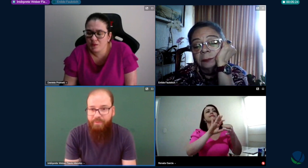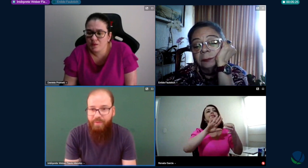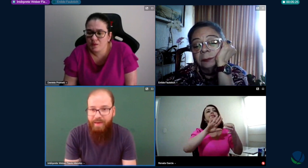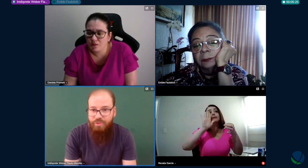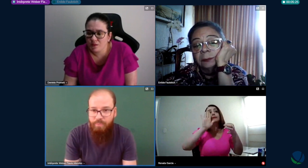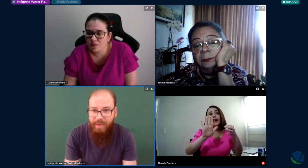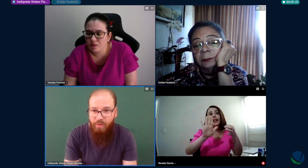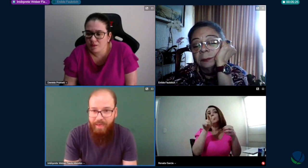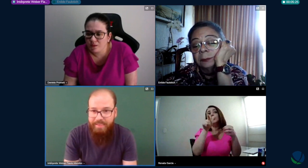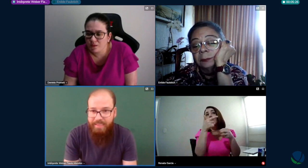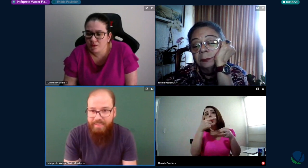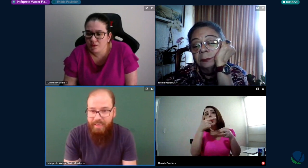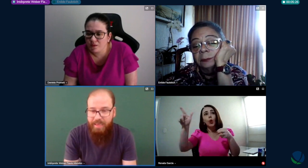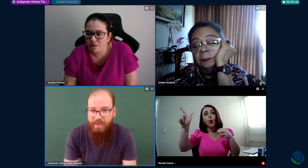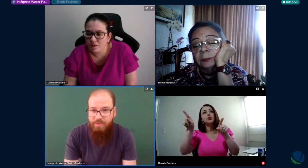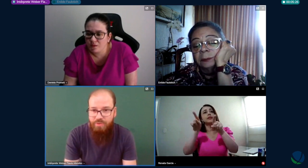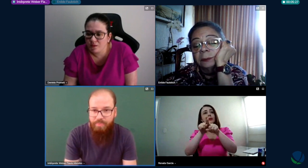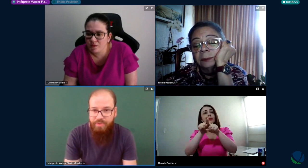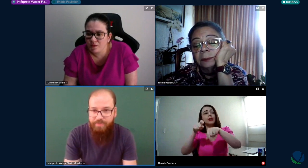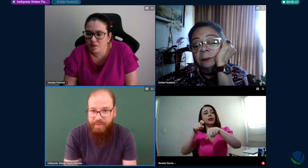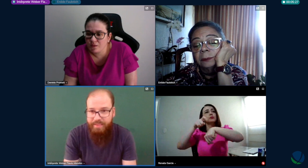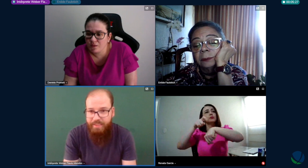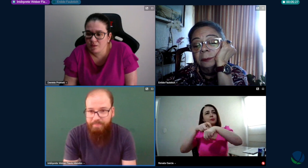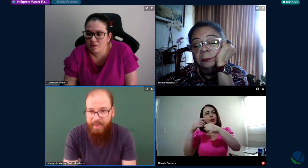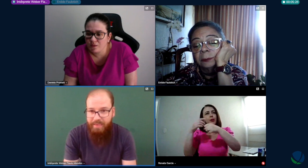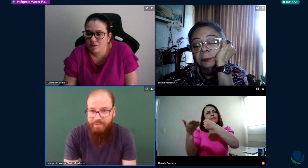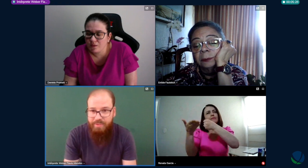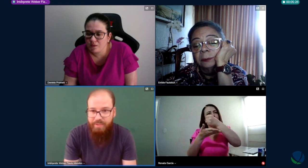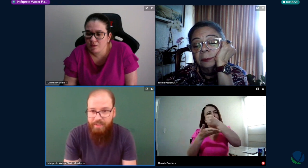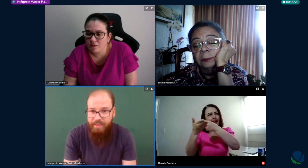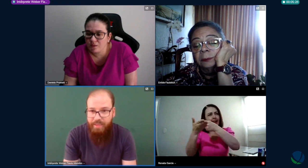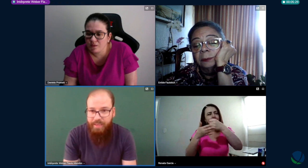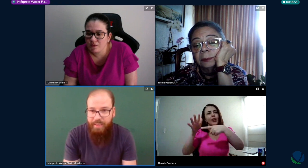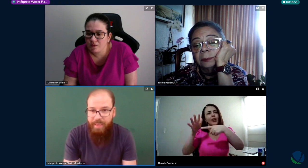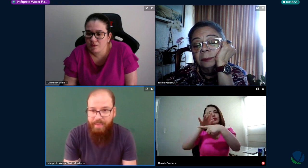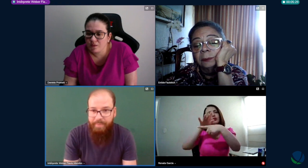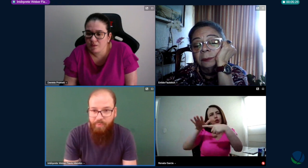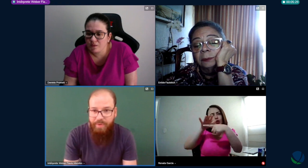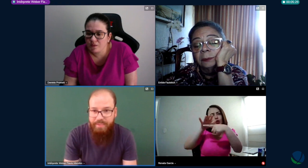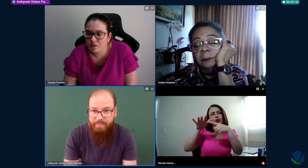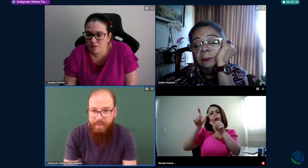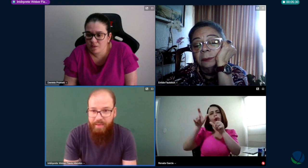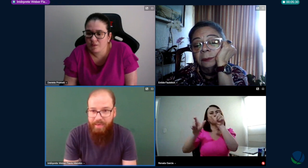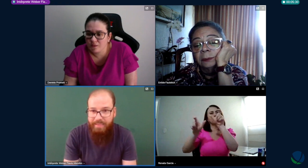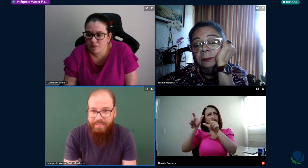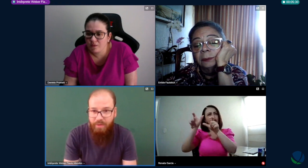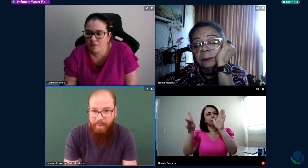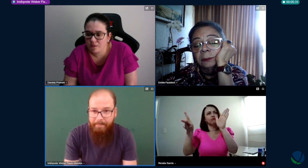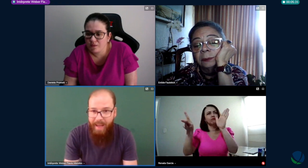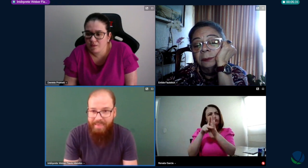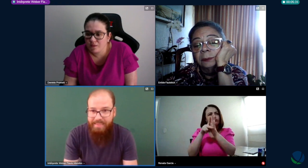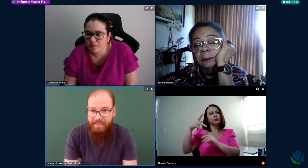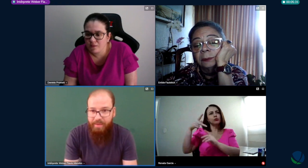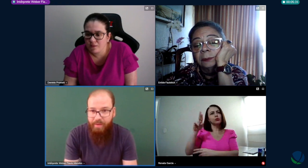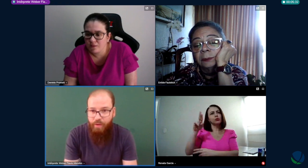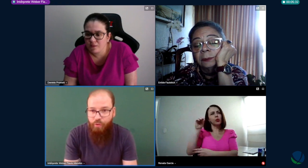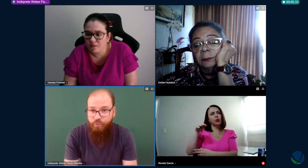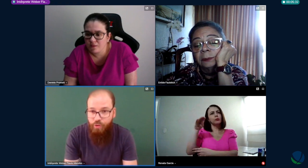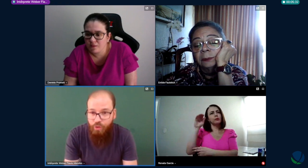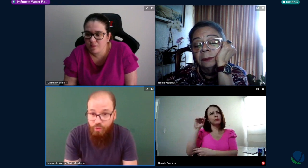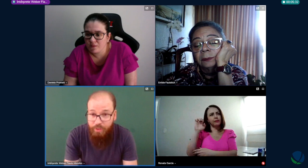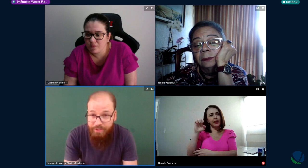e aí ele fala sobre a localização, sobre os diferentes espaços, e aí depois, em relação à